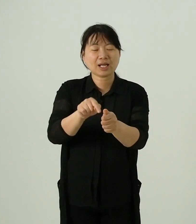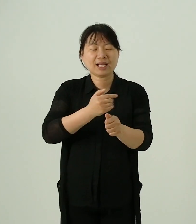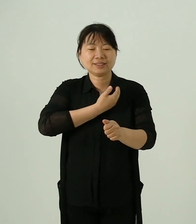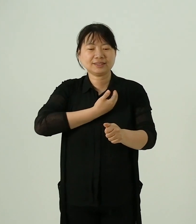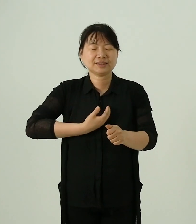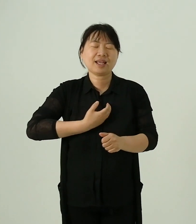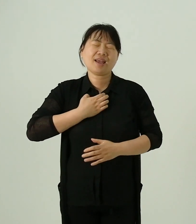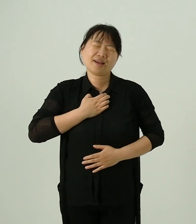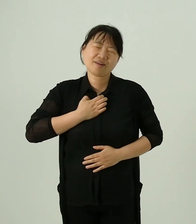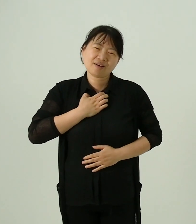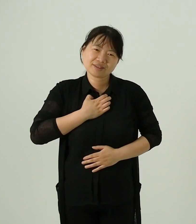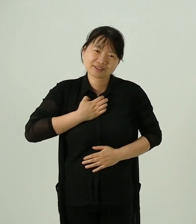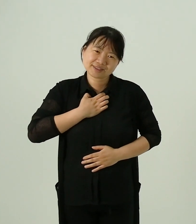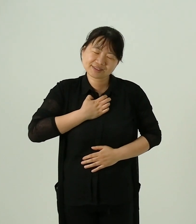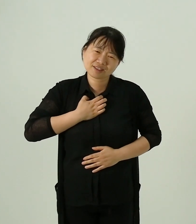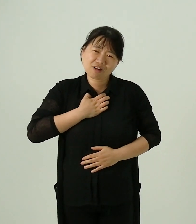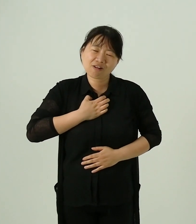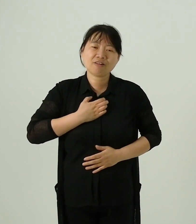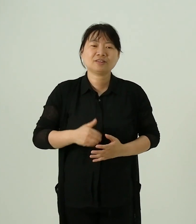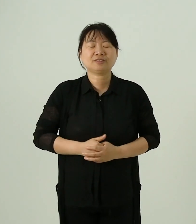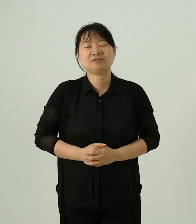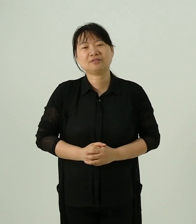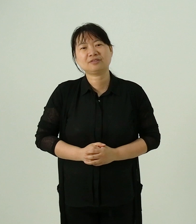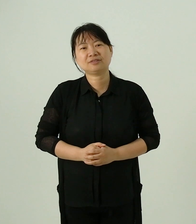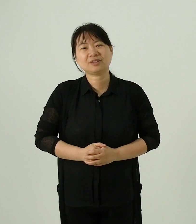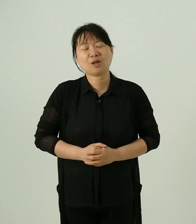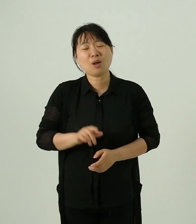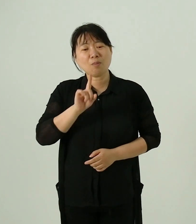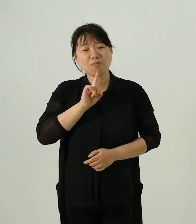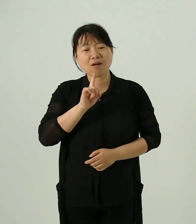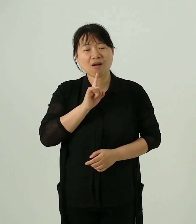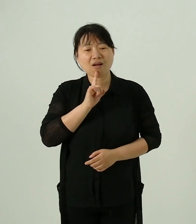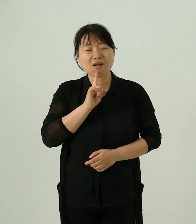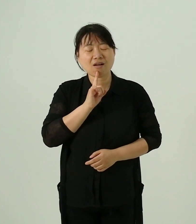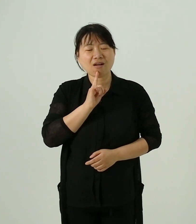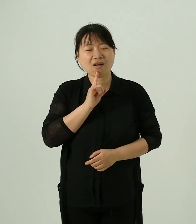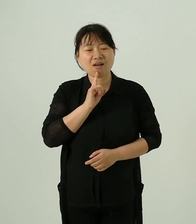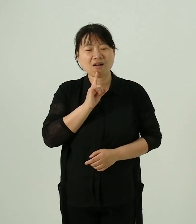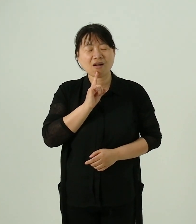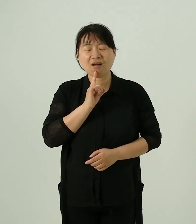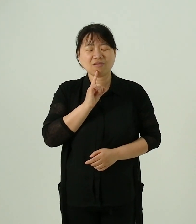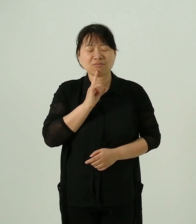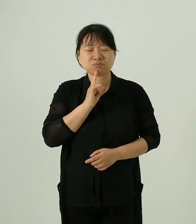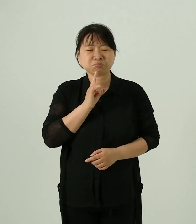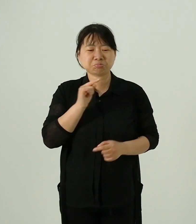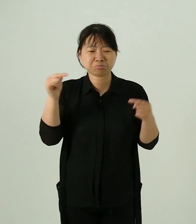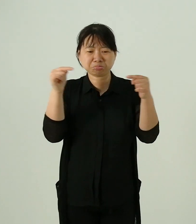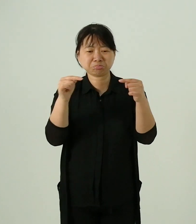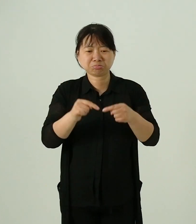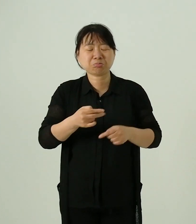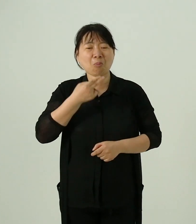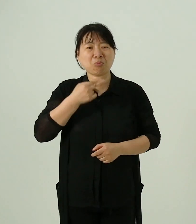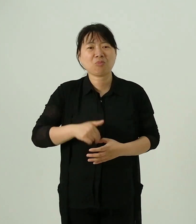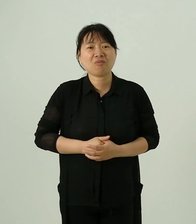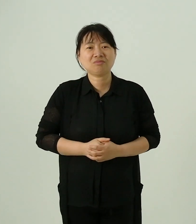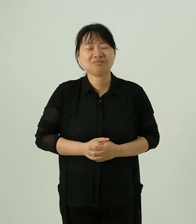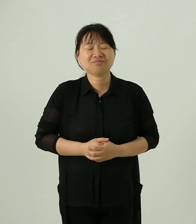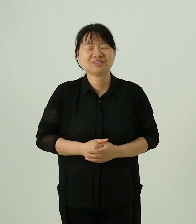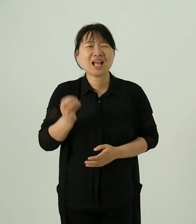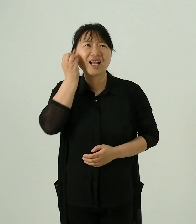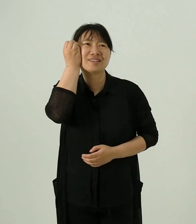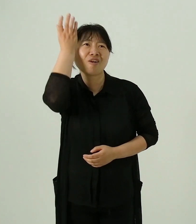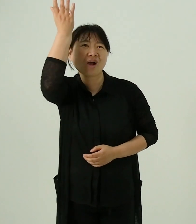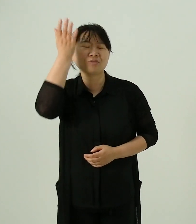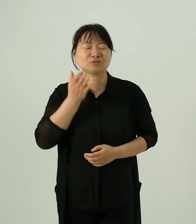제자들의 걱정이 이게 말이 앞뒤가 맞아요, 안 맞아요? 이게 안 맞단 말이에요. 보세요. 잊어버린